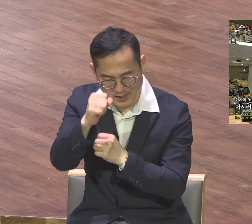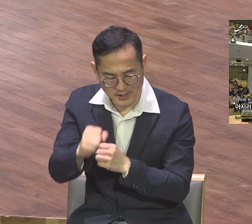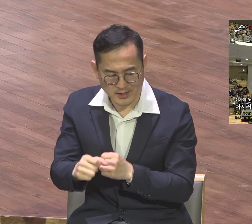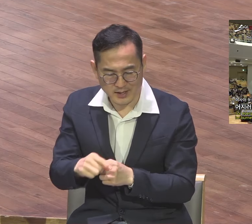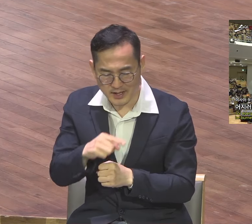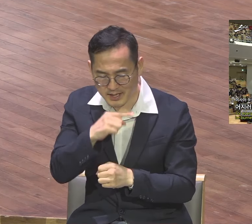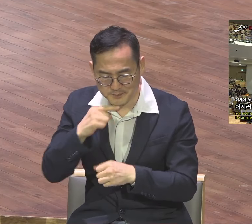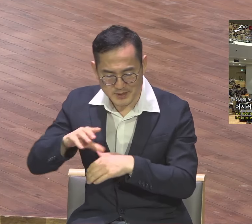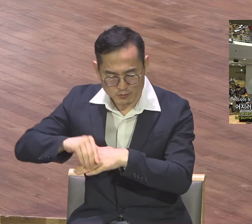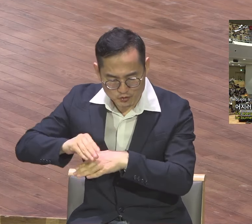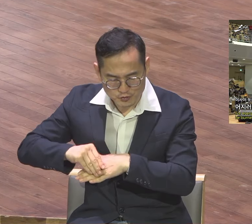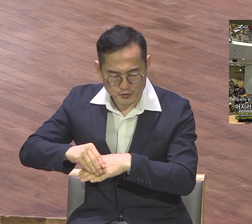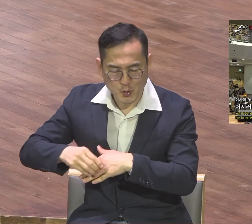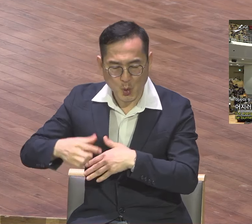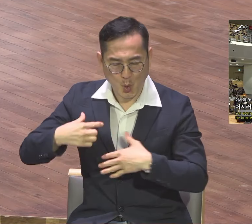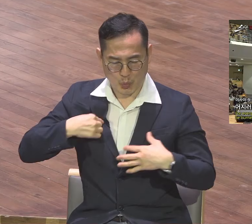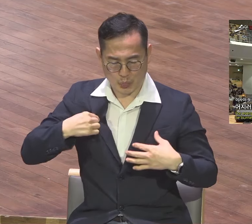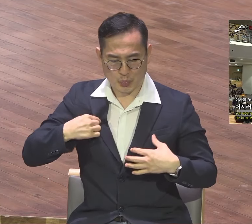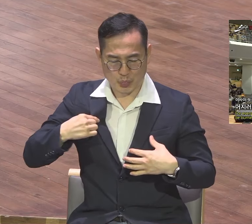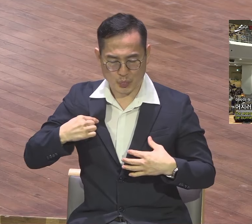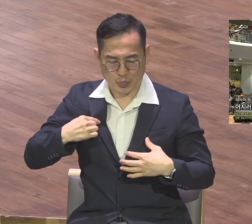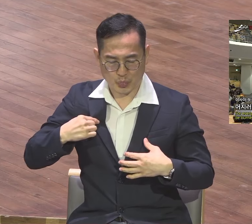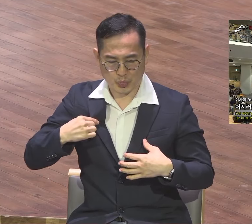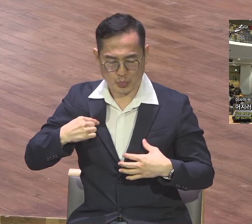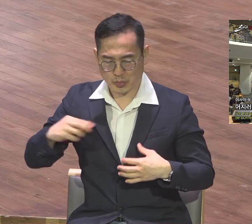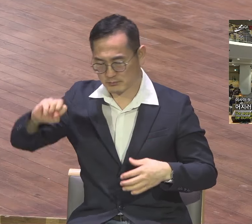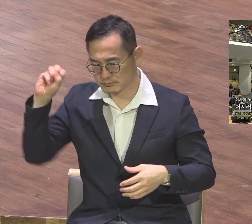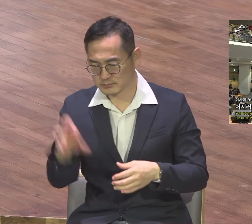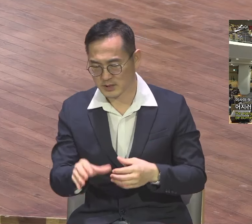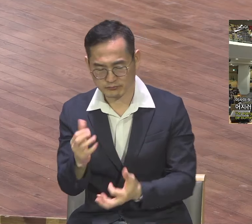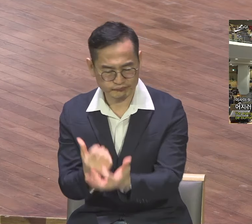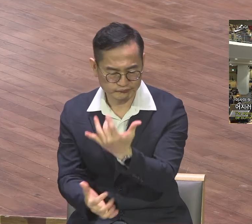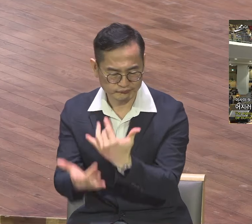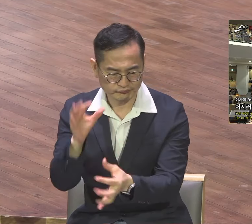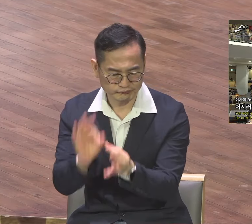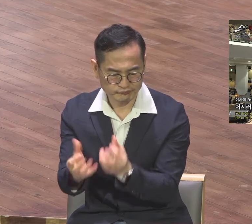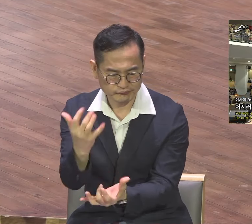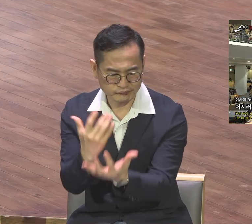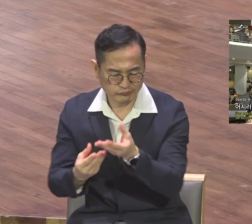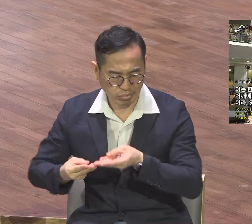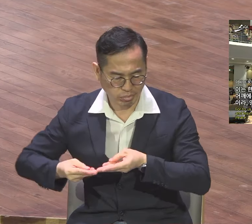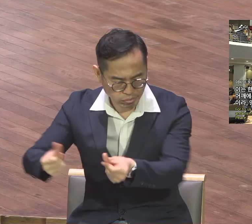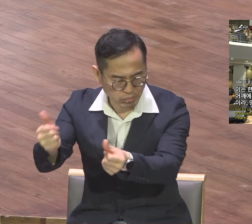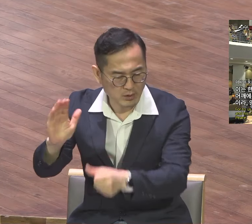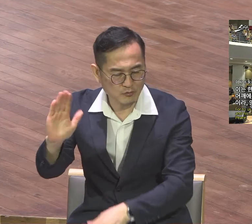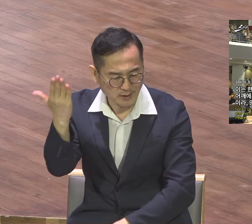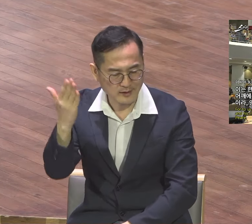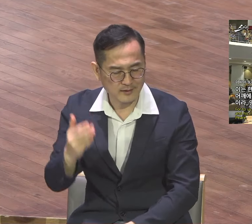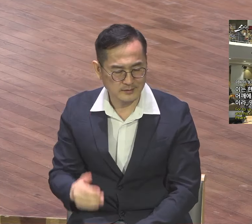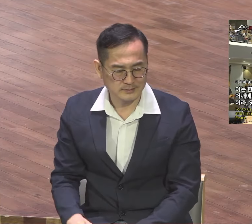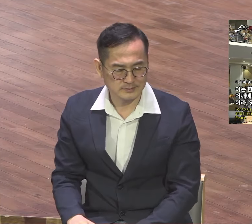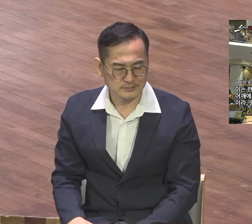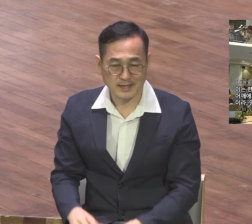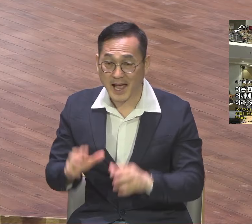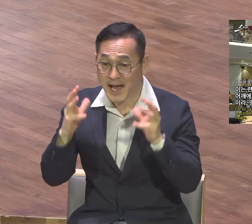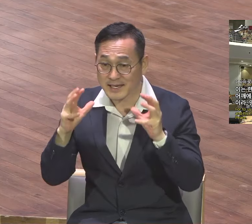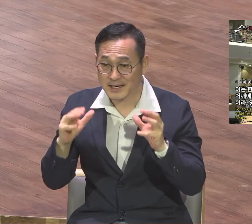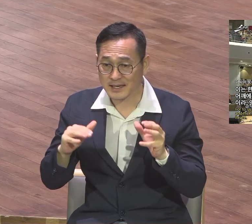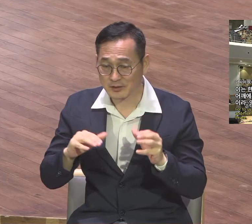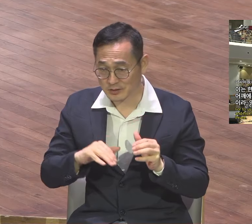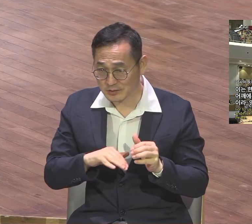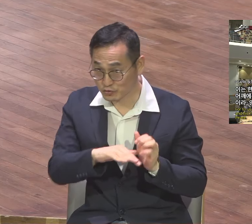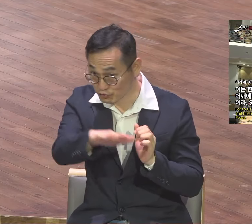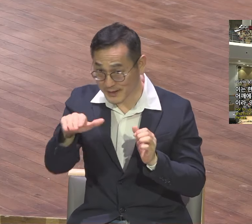신과 피 묻은 그 도시 불의 석같이 살라지리니 이는 한